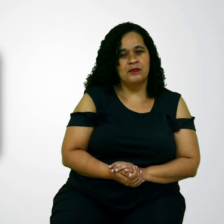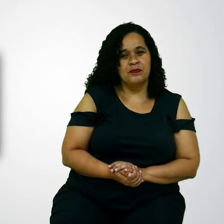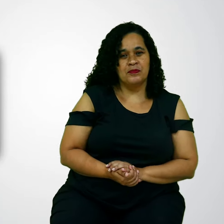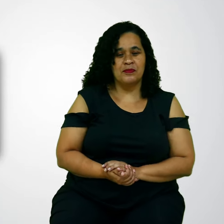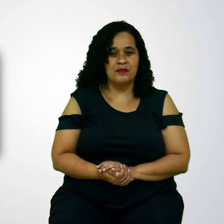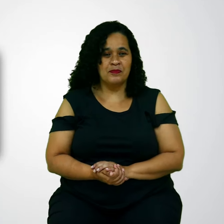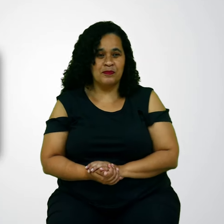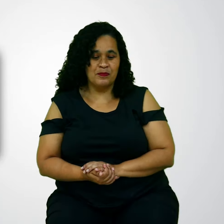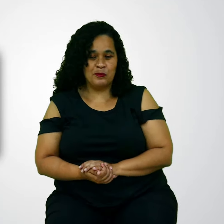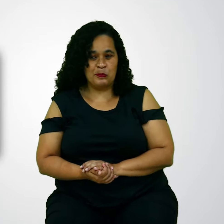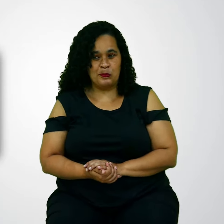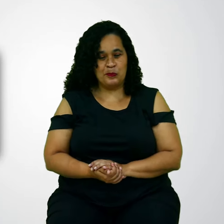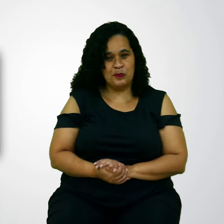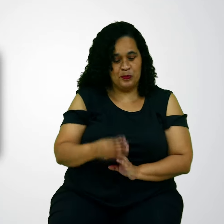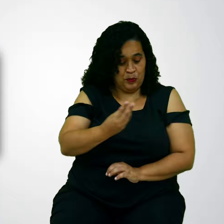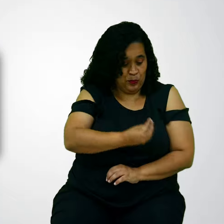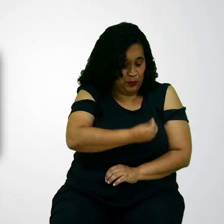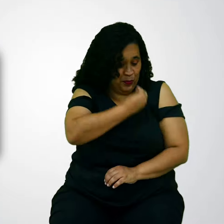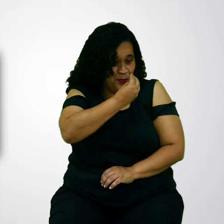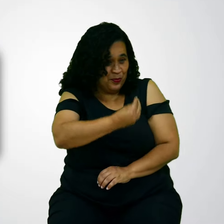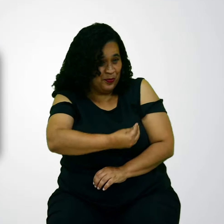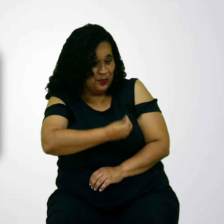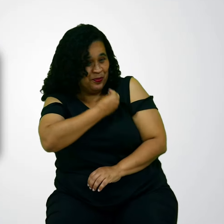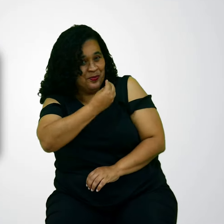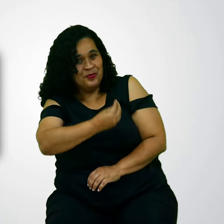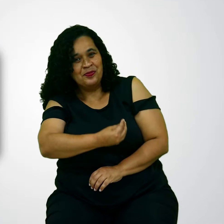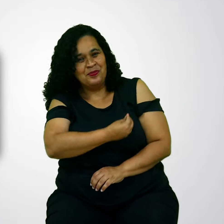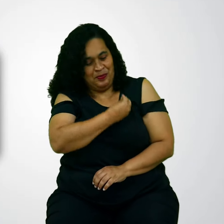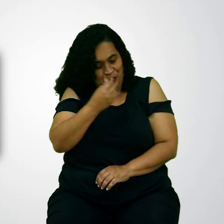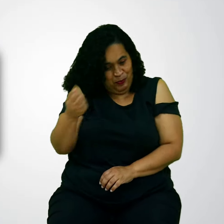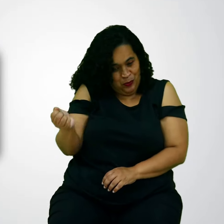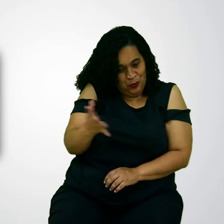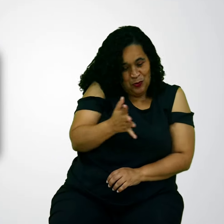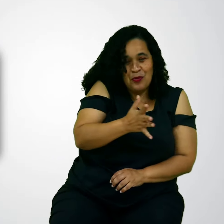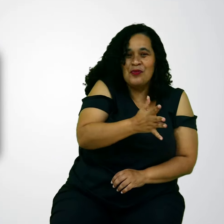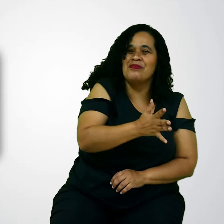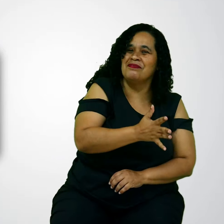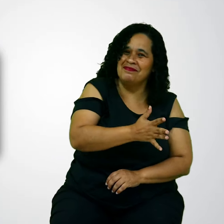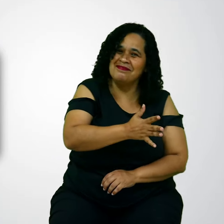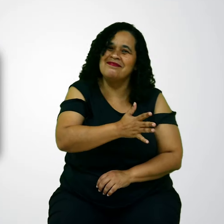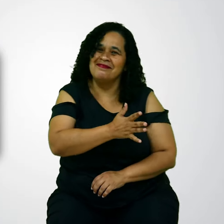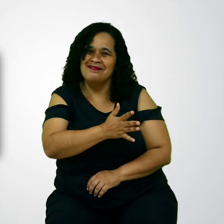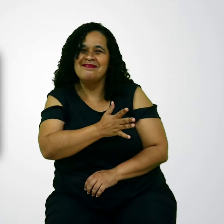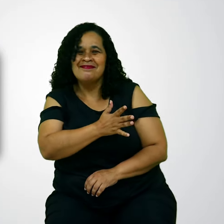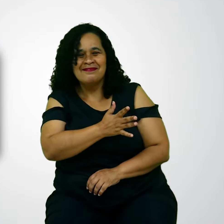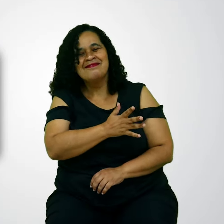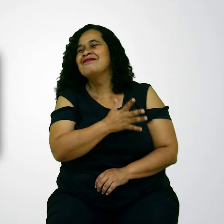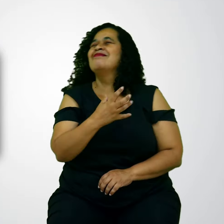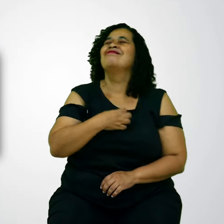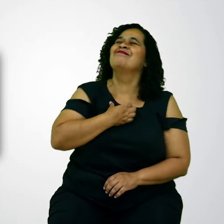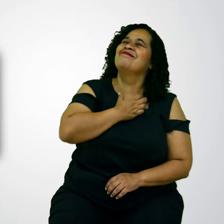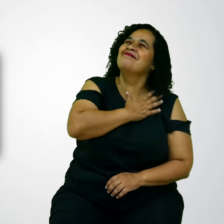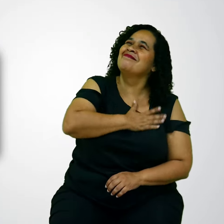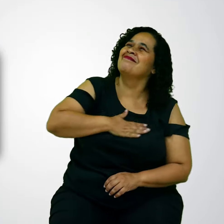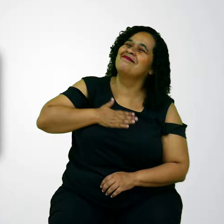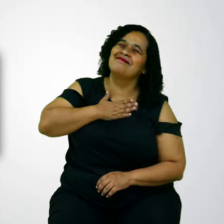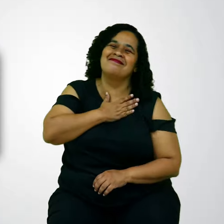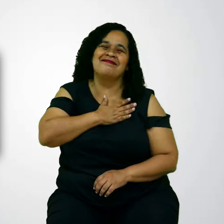Viver a nova vida que encontrei em ti.